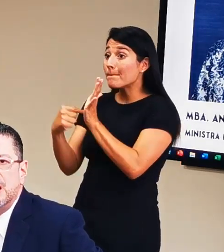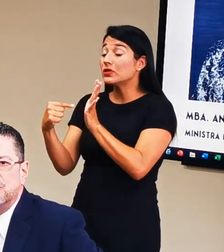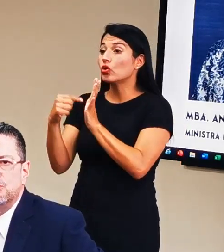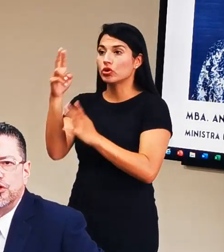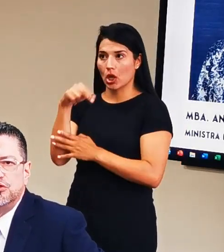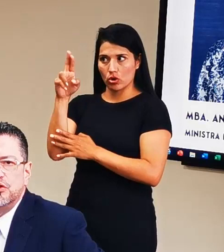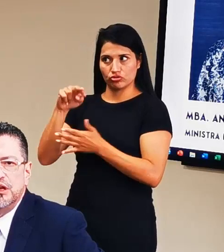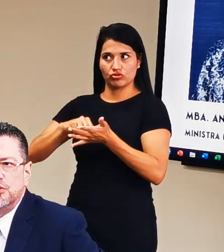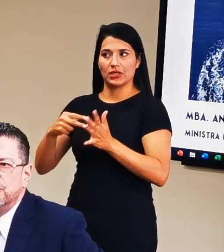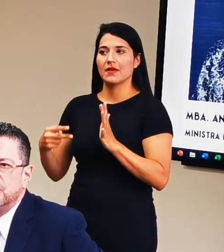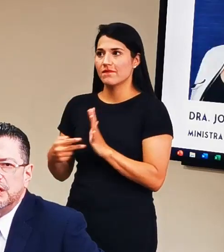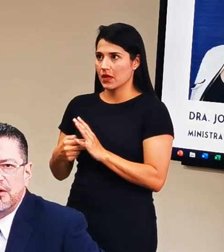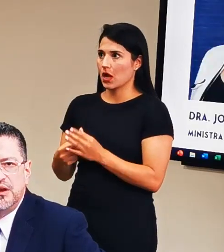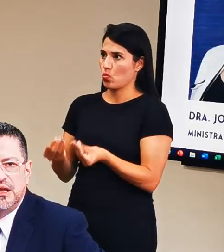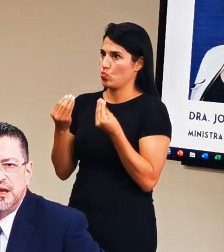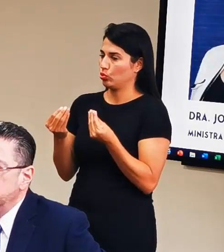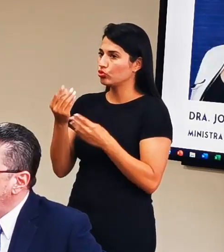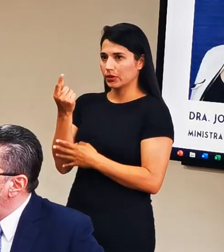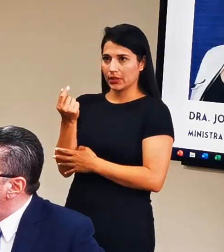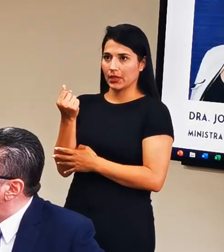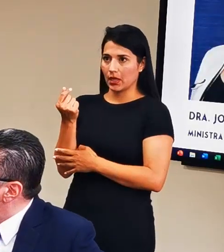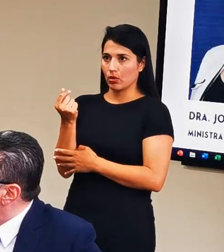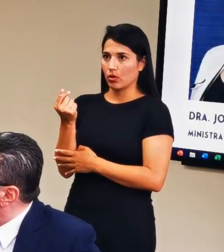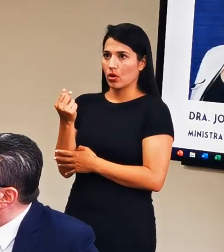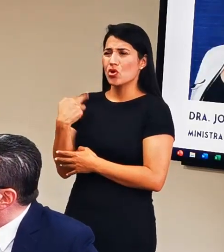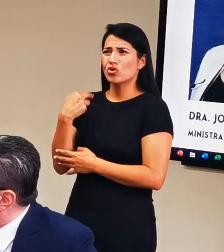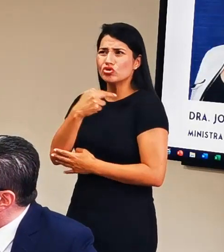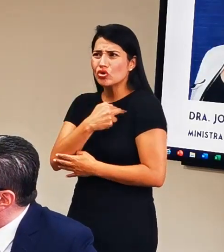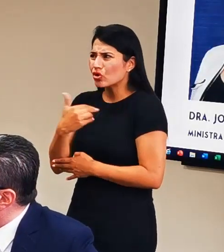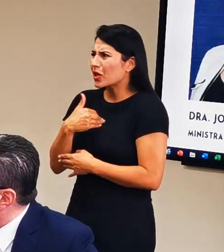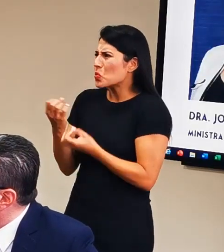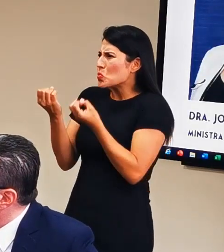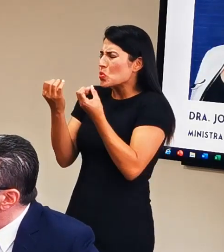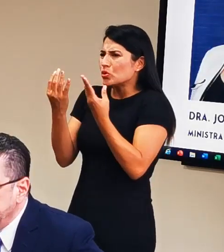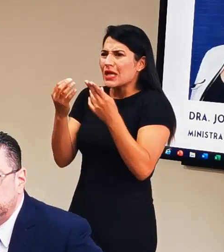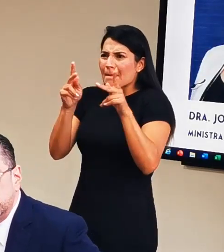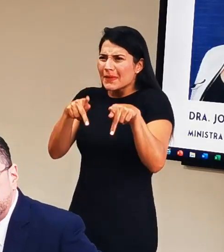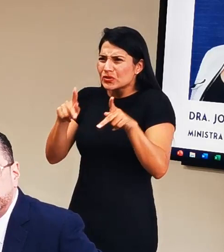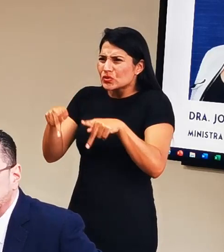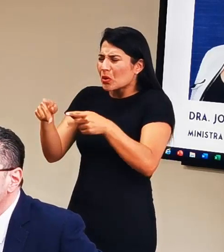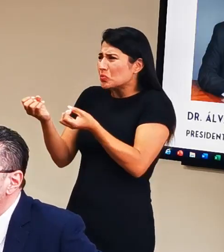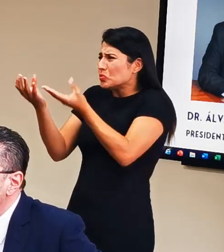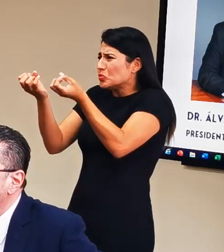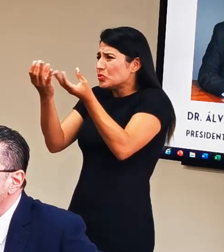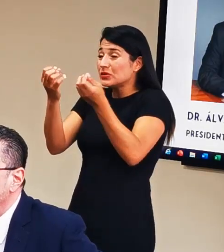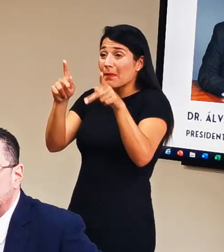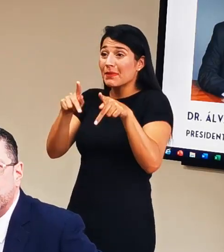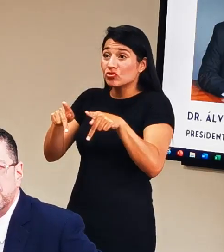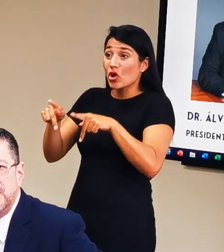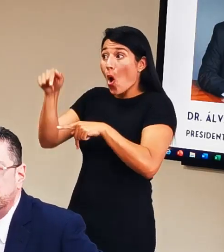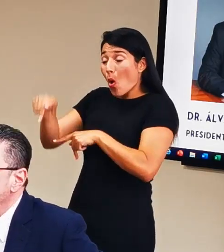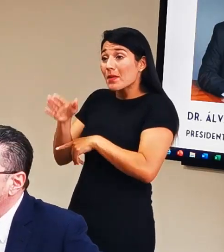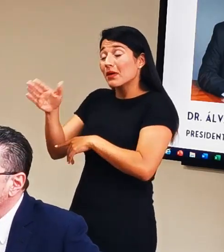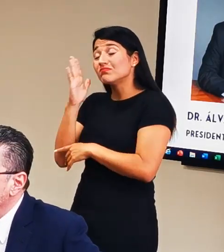1 millón de colones es un monto de dinero considerable. Tenemos miles de personas, cientos de miles de personas que se van a ir a dormir